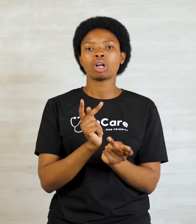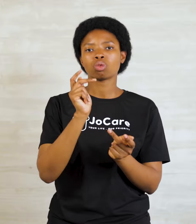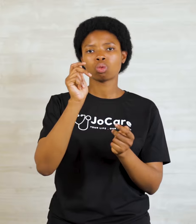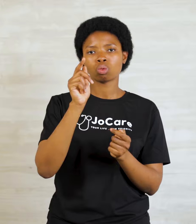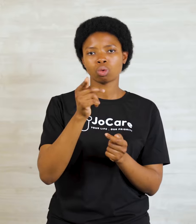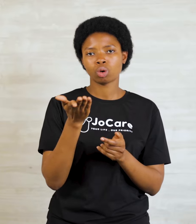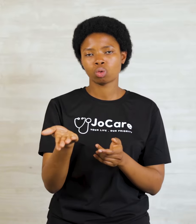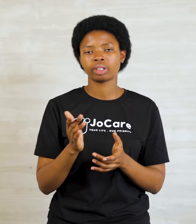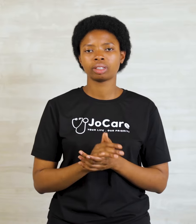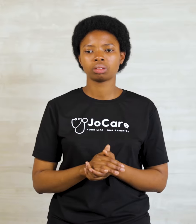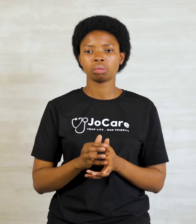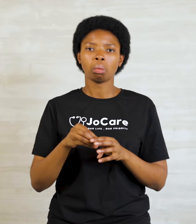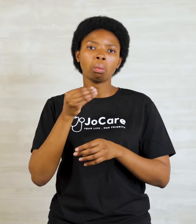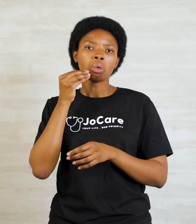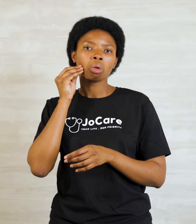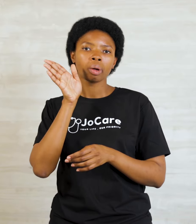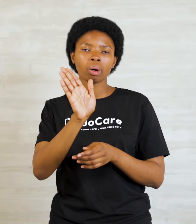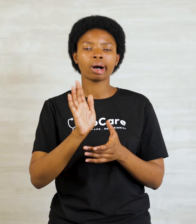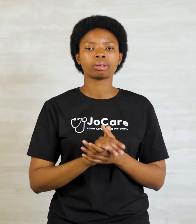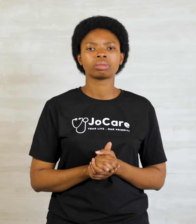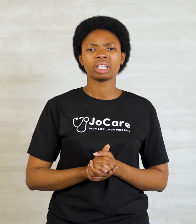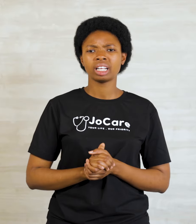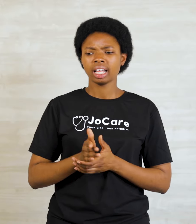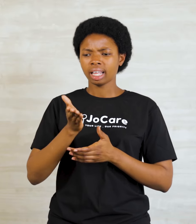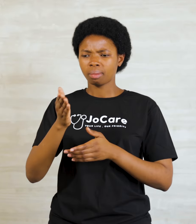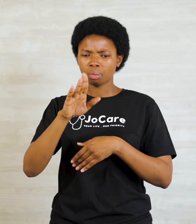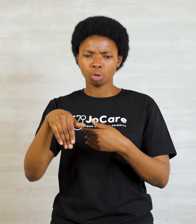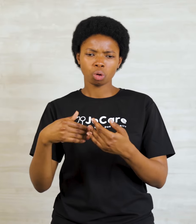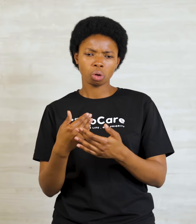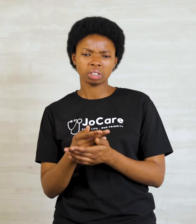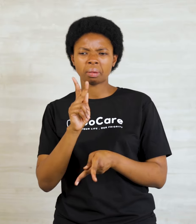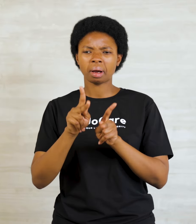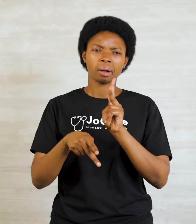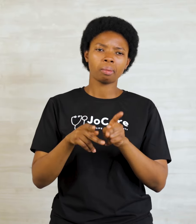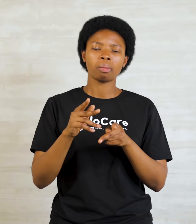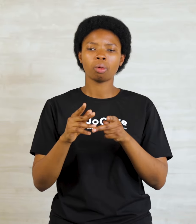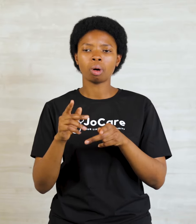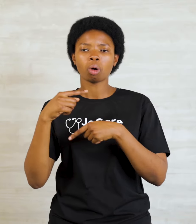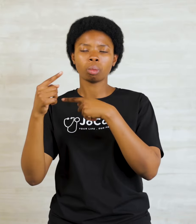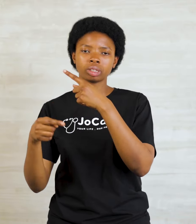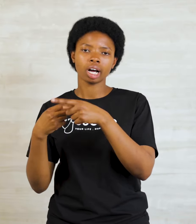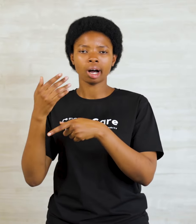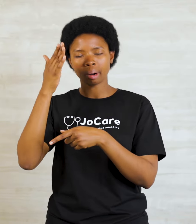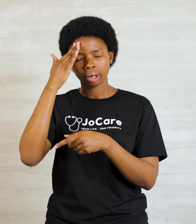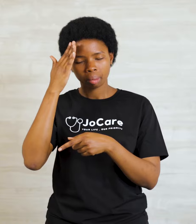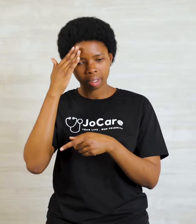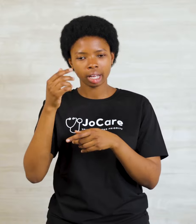ibyo birashoboka ibyo byose abantu bagenda bimenya kubera ryakoranabuhanga za social